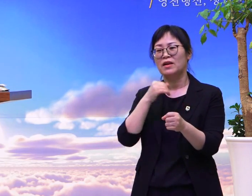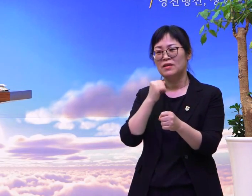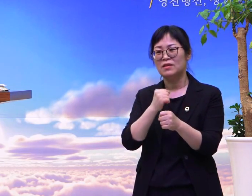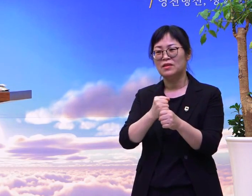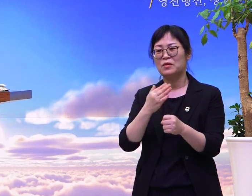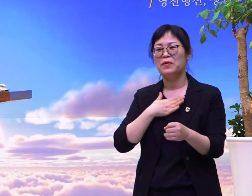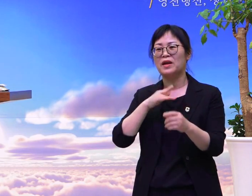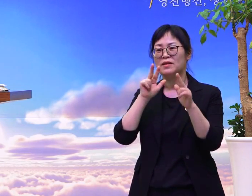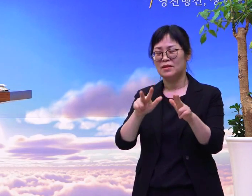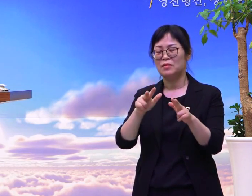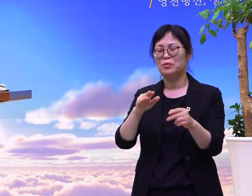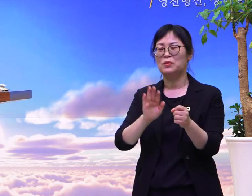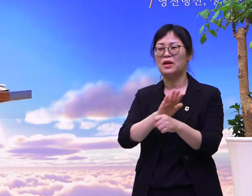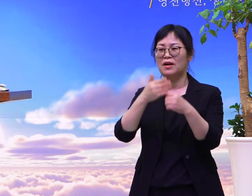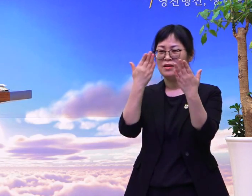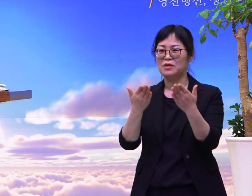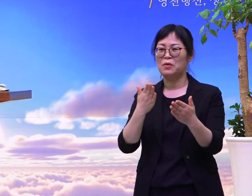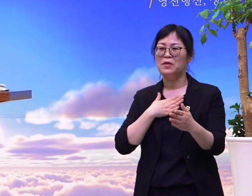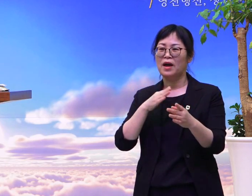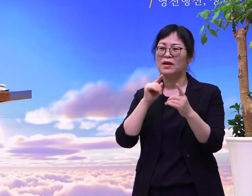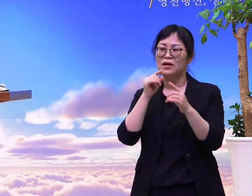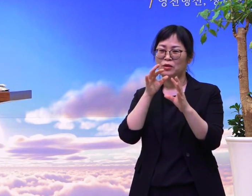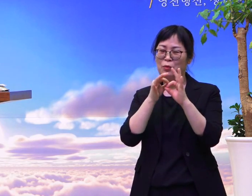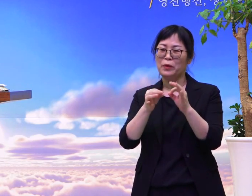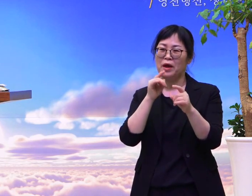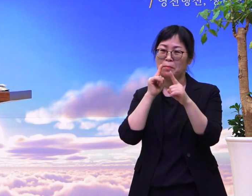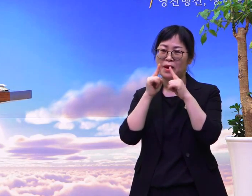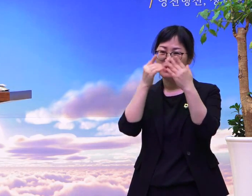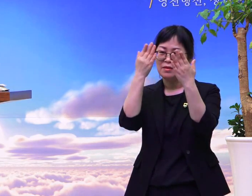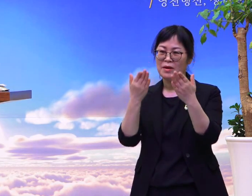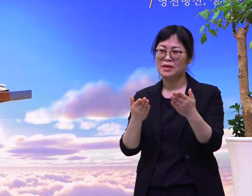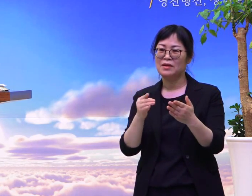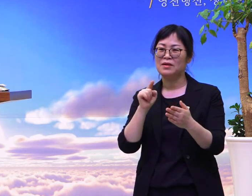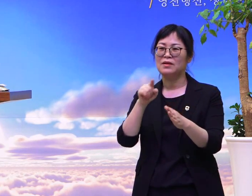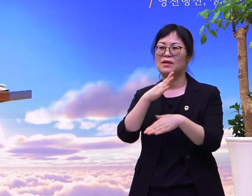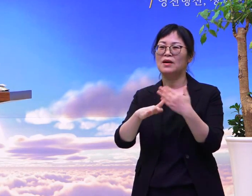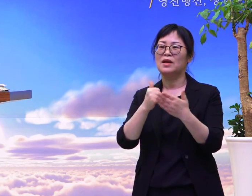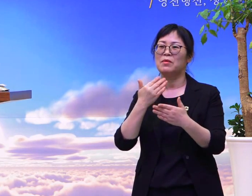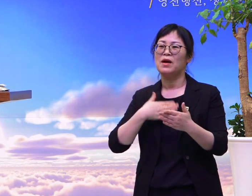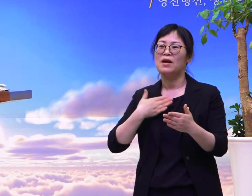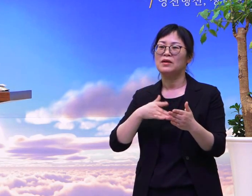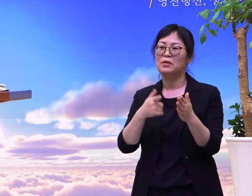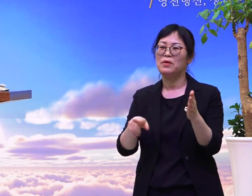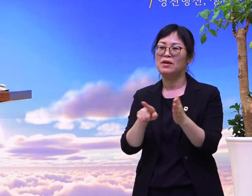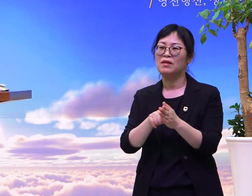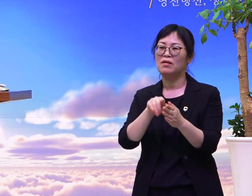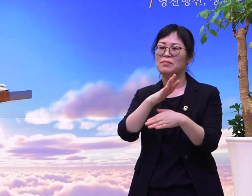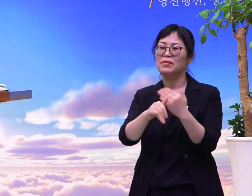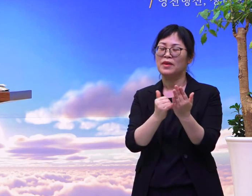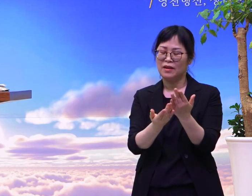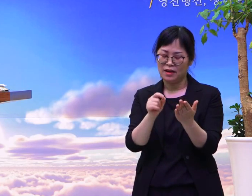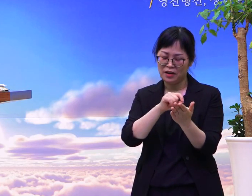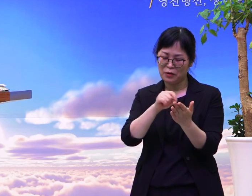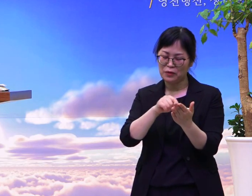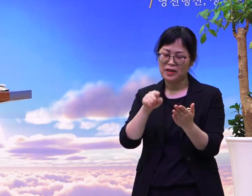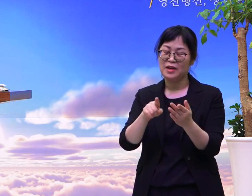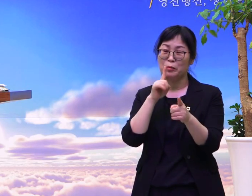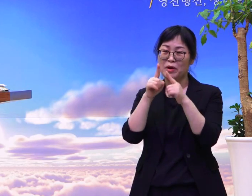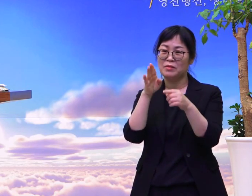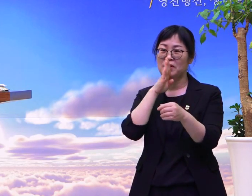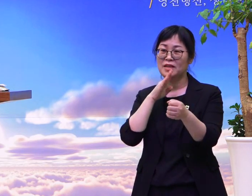나를 지금도 사랑하시고 나를 통해 일하시는 그 하나님을 알기 위해서 성경에 기록된 이 말씀의